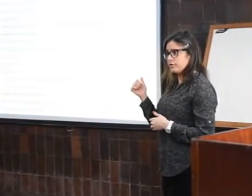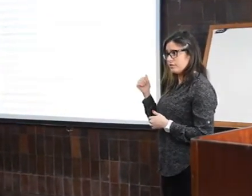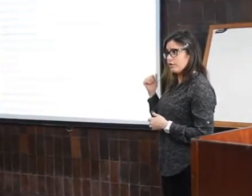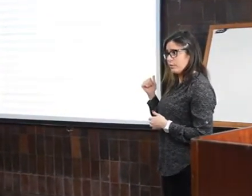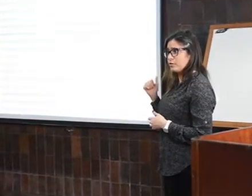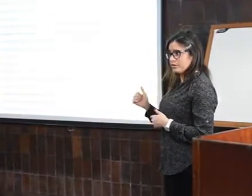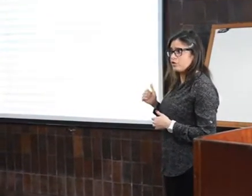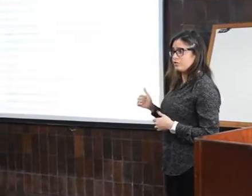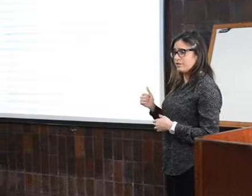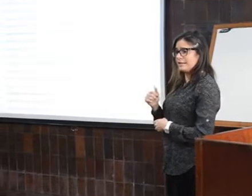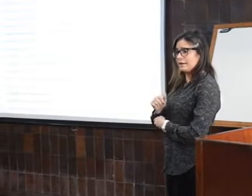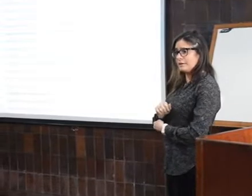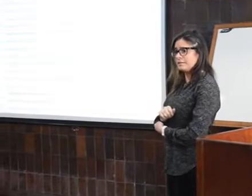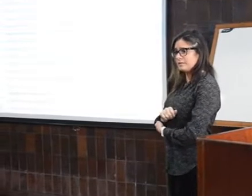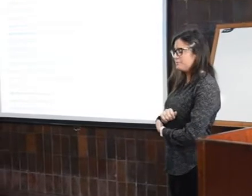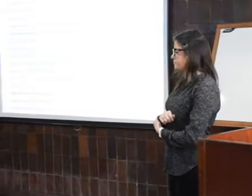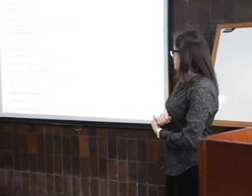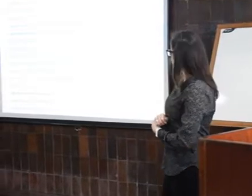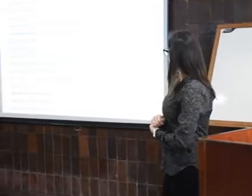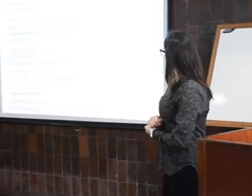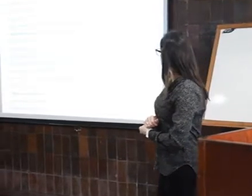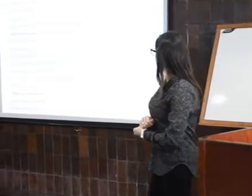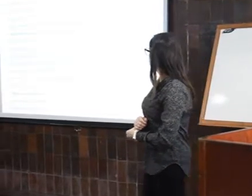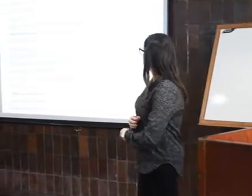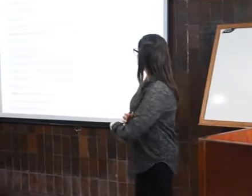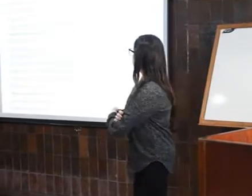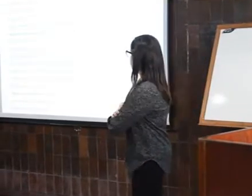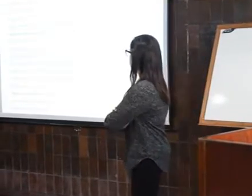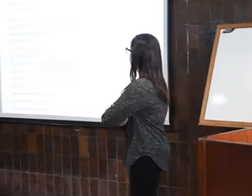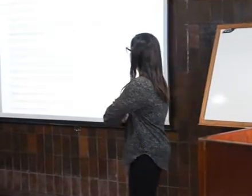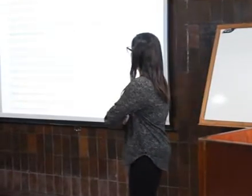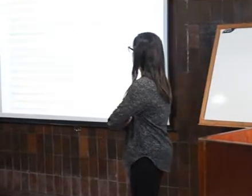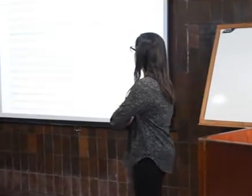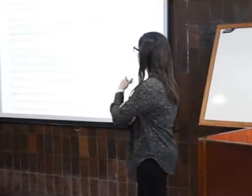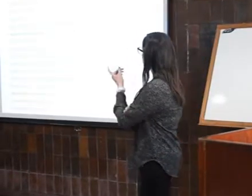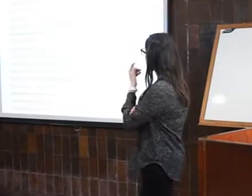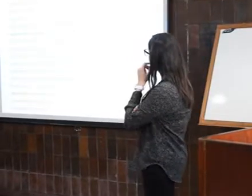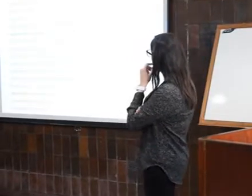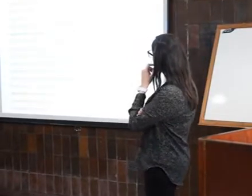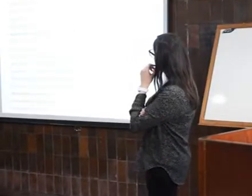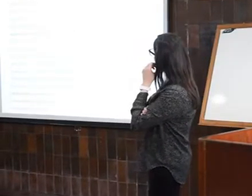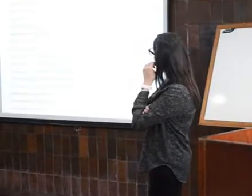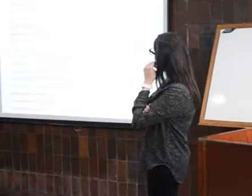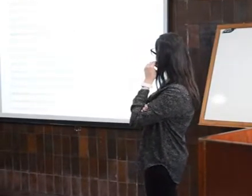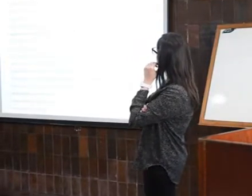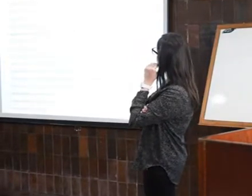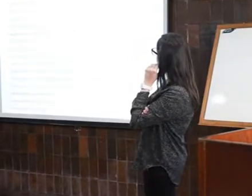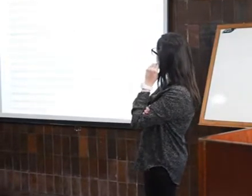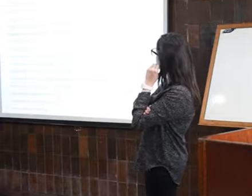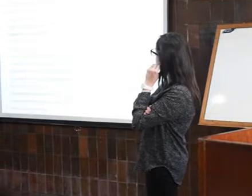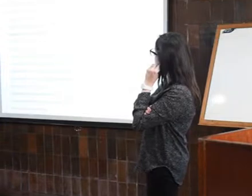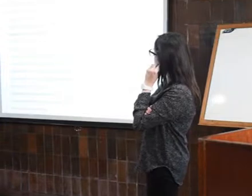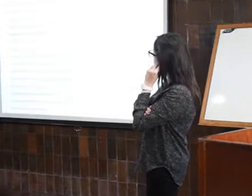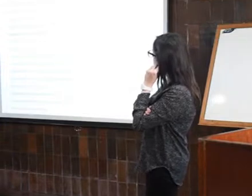los reportes directamente es un personaje único